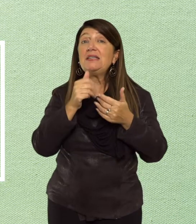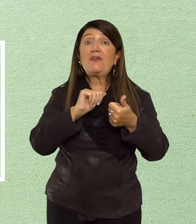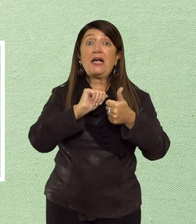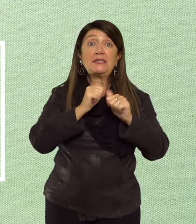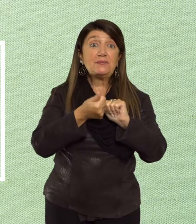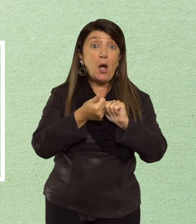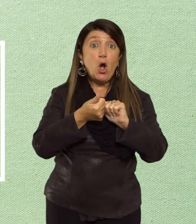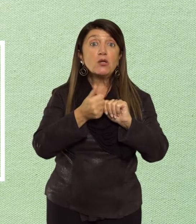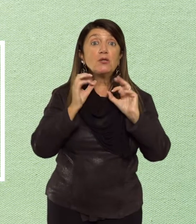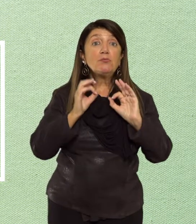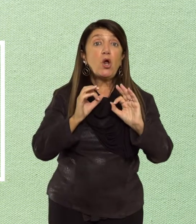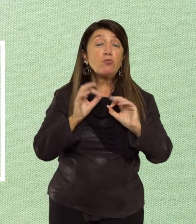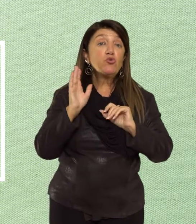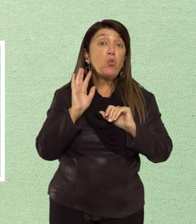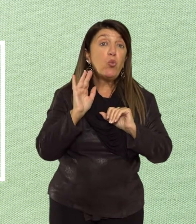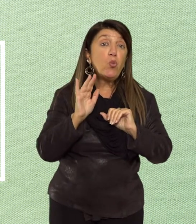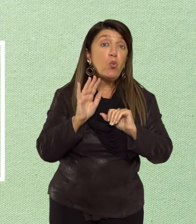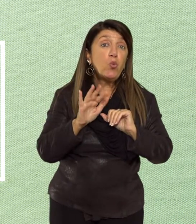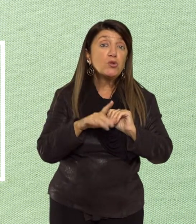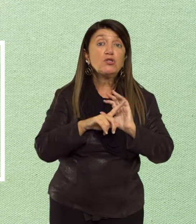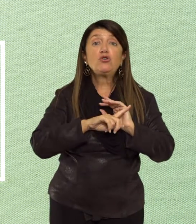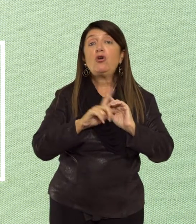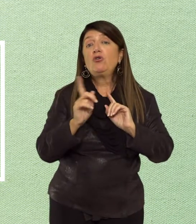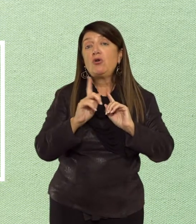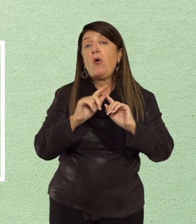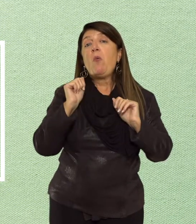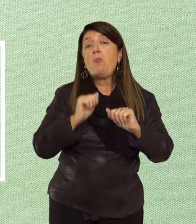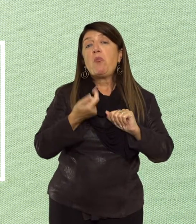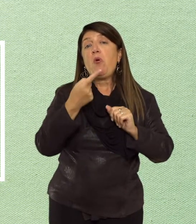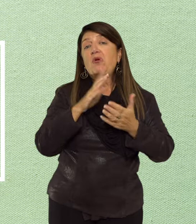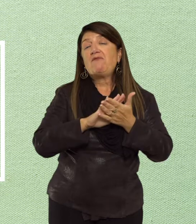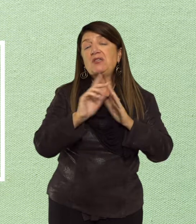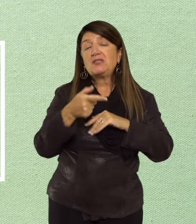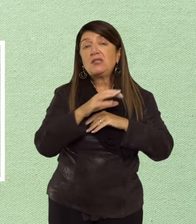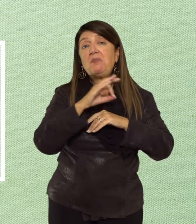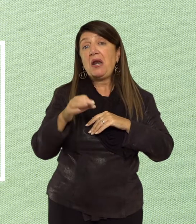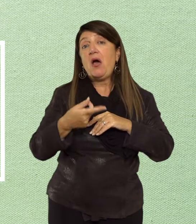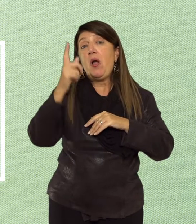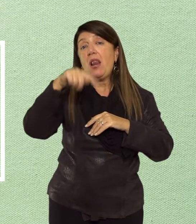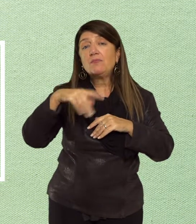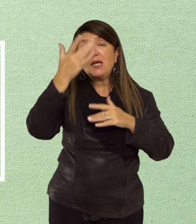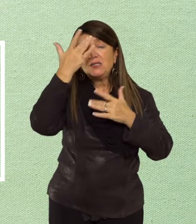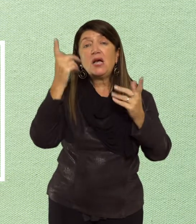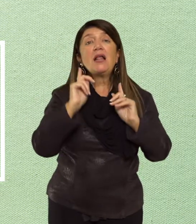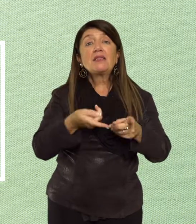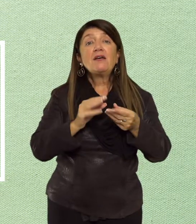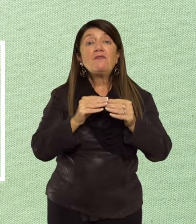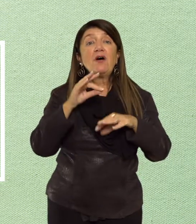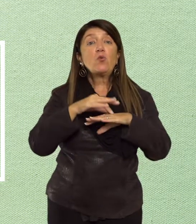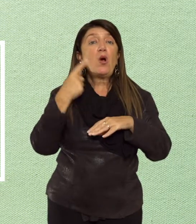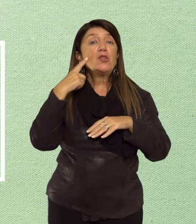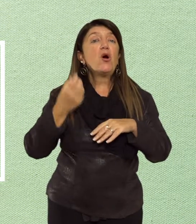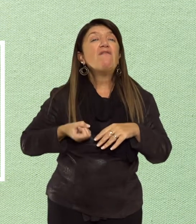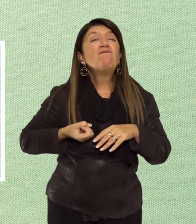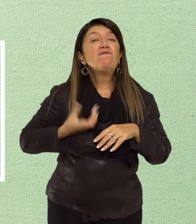6 giorni su 7 alla settimana, assolutamente, possono farla quella volta alla settimana, quella volta al mese. Quanto quando ne hanno voglia, quando ne sentono la necessità